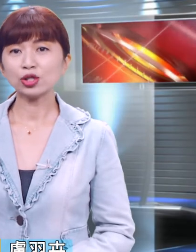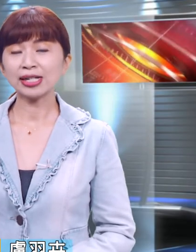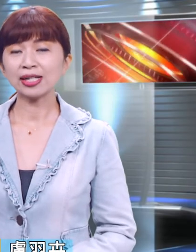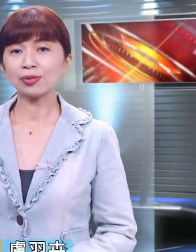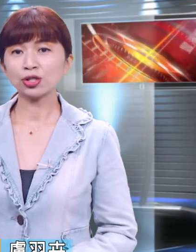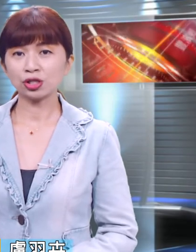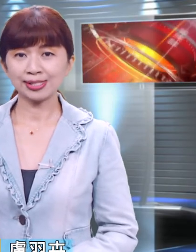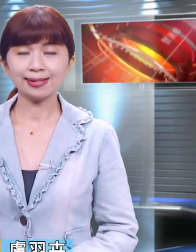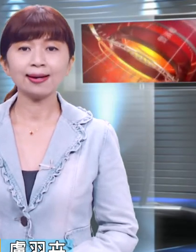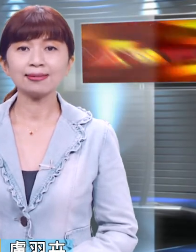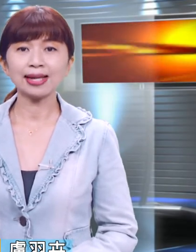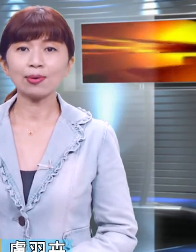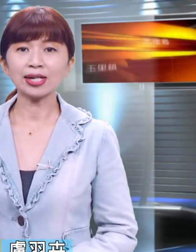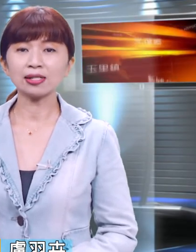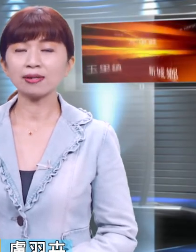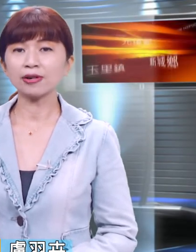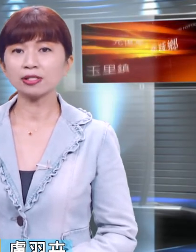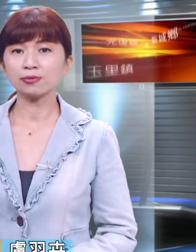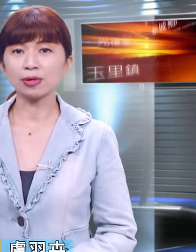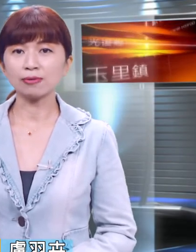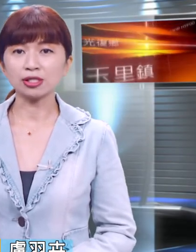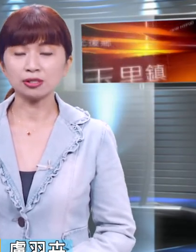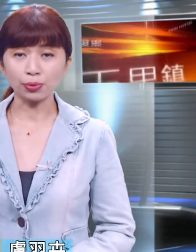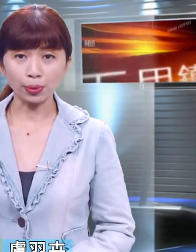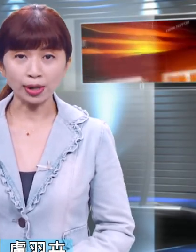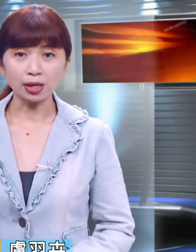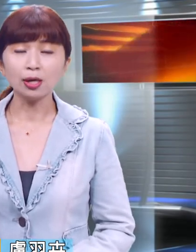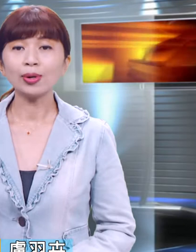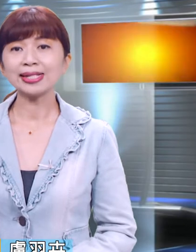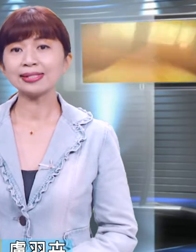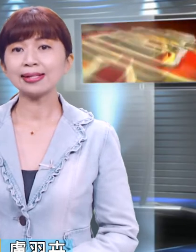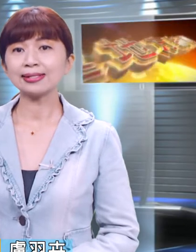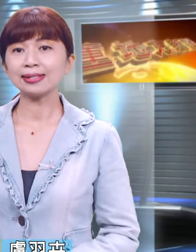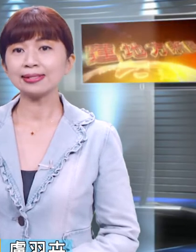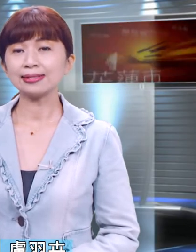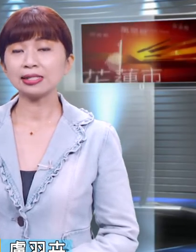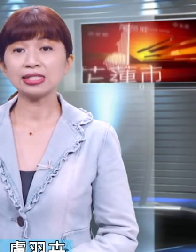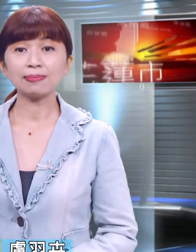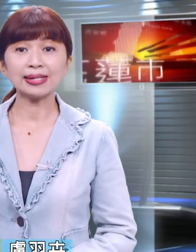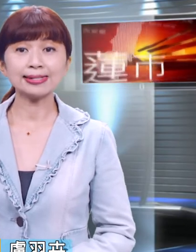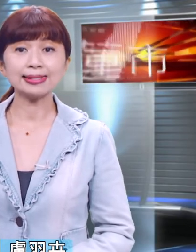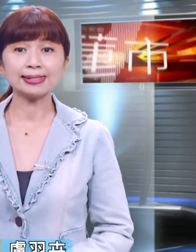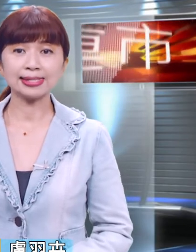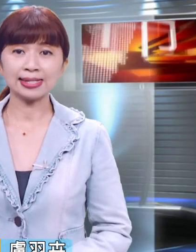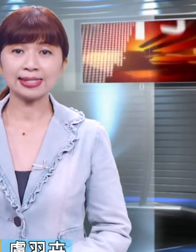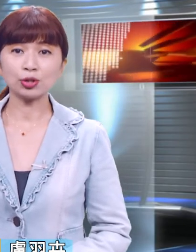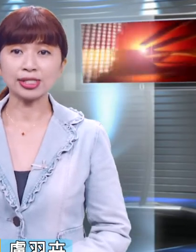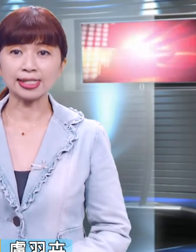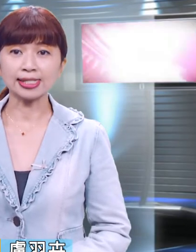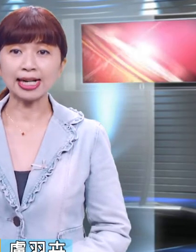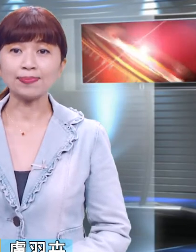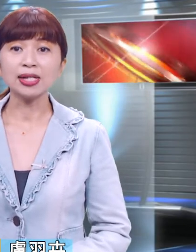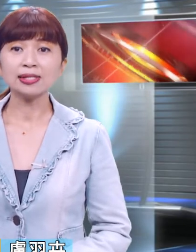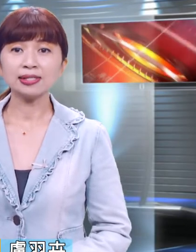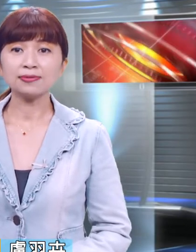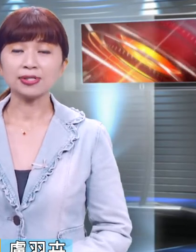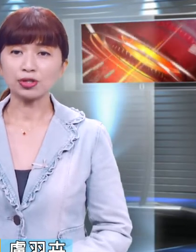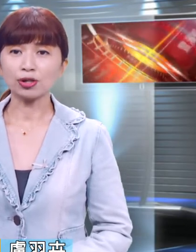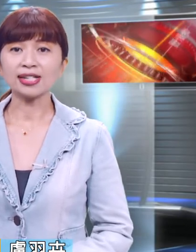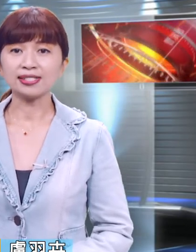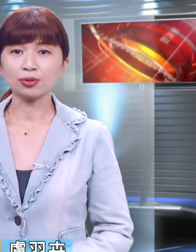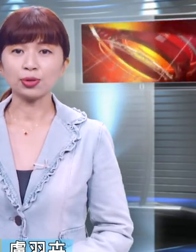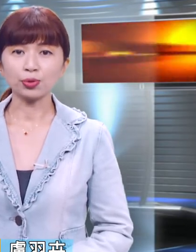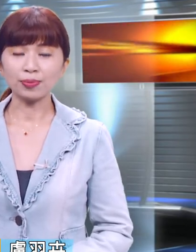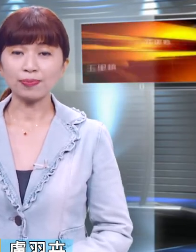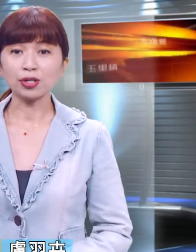你好，欢迎收看6月11号大花莲地方新闻，我是吕慧。花莲现在今天新增731例的确诊个案，县府也